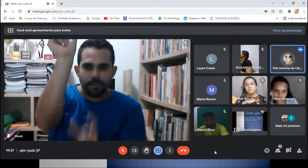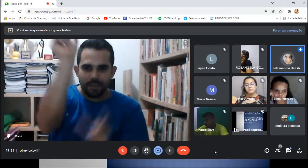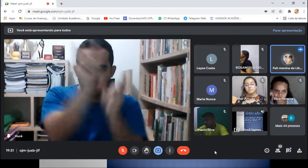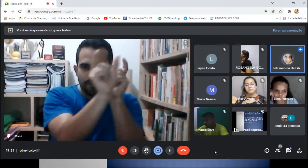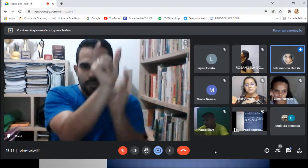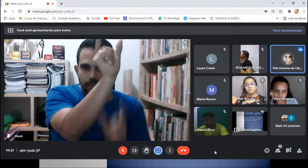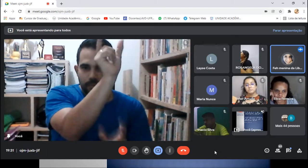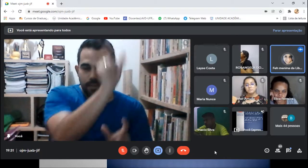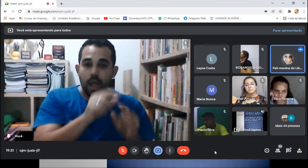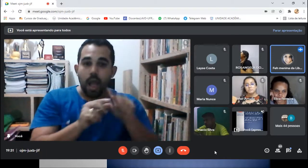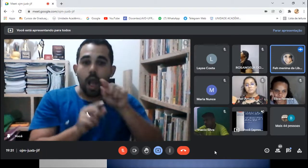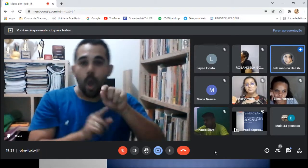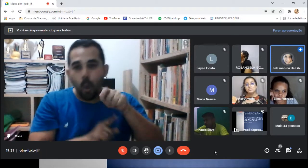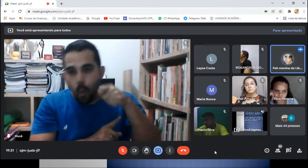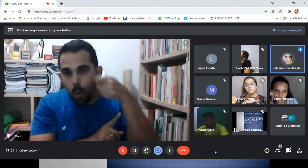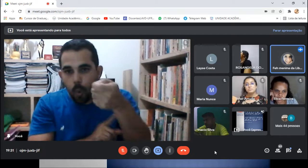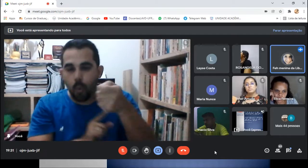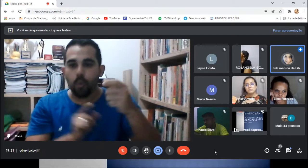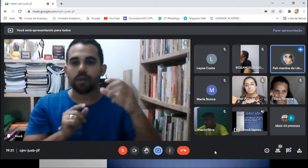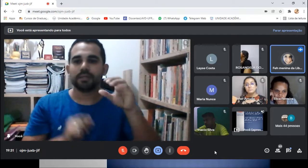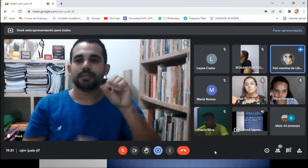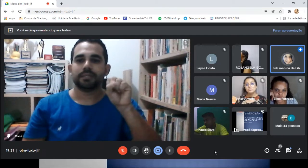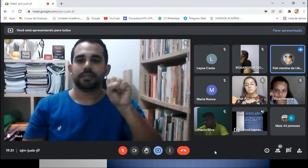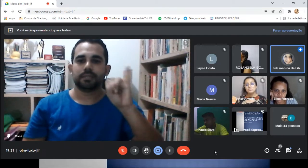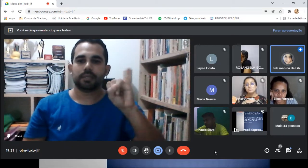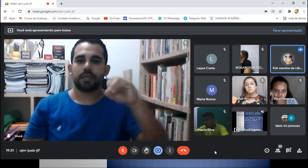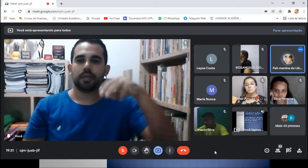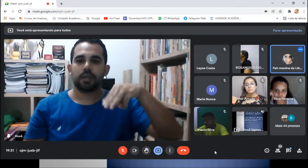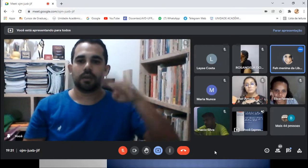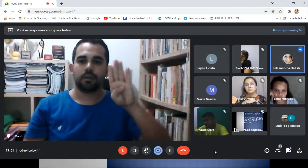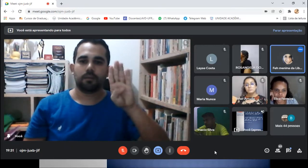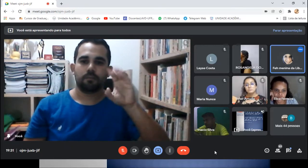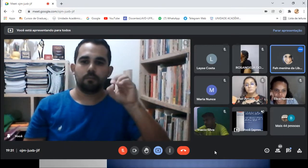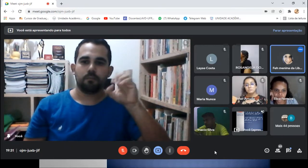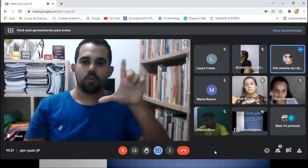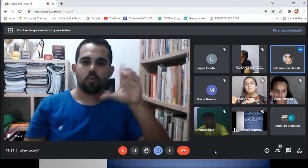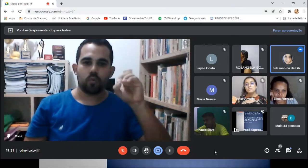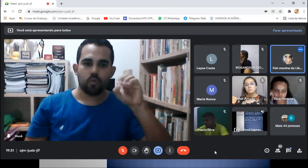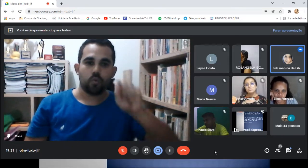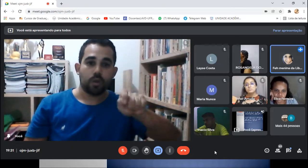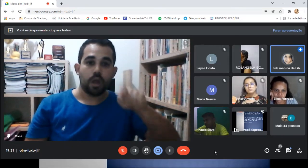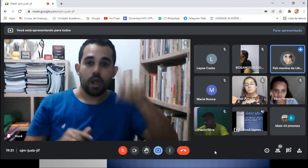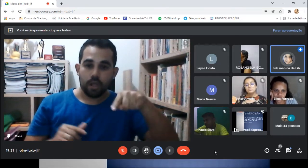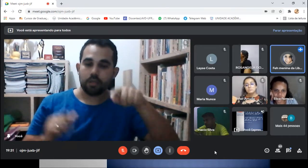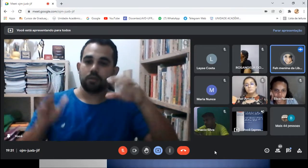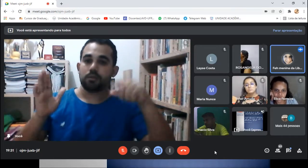com esses signos, né? Vocês lembram que é feita até em coluna. São símbolos.